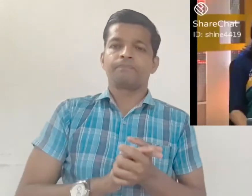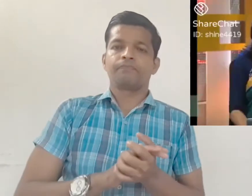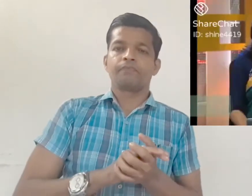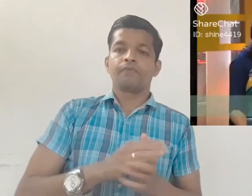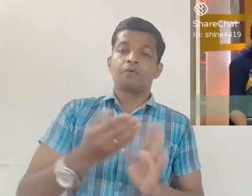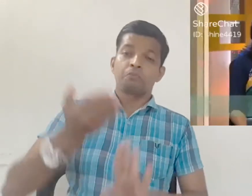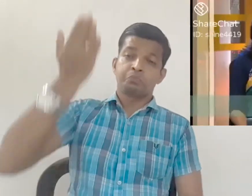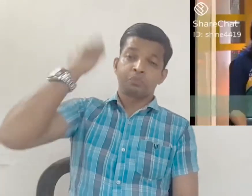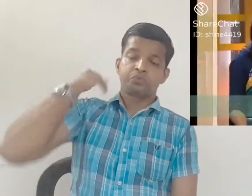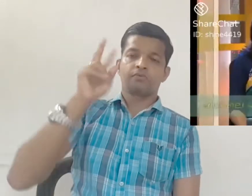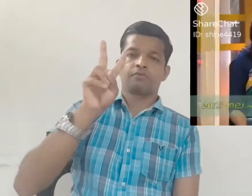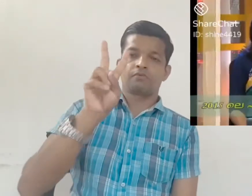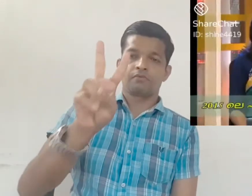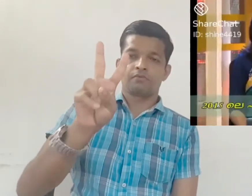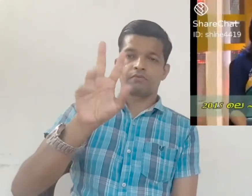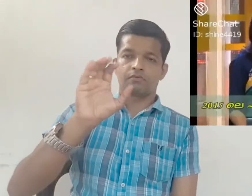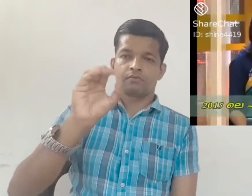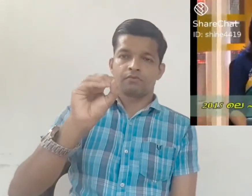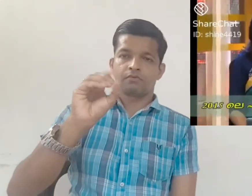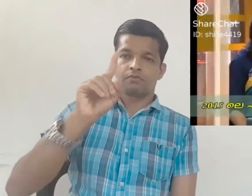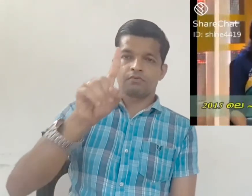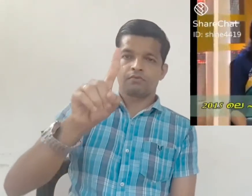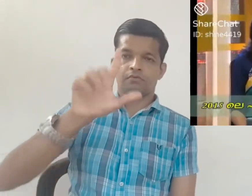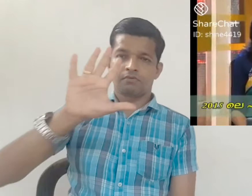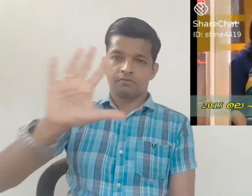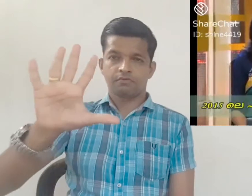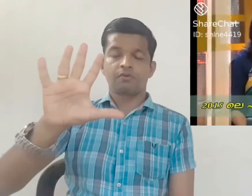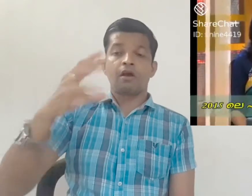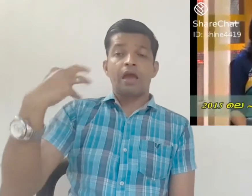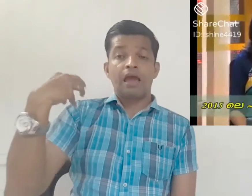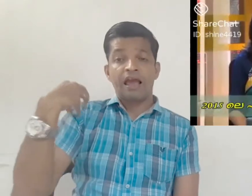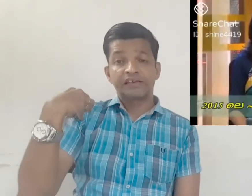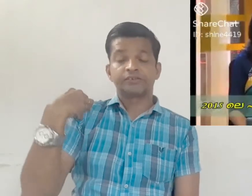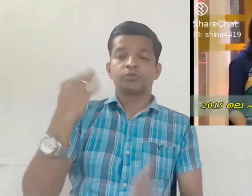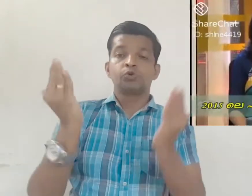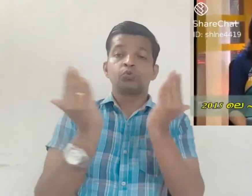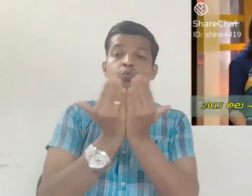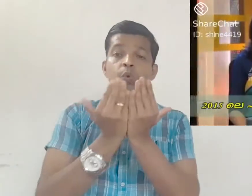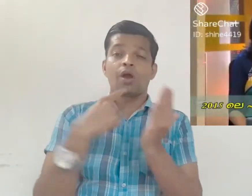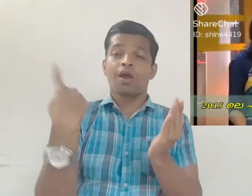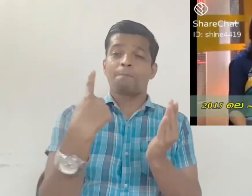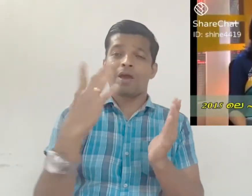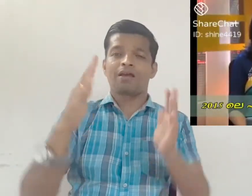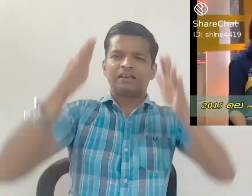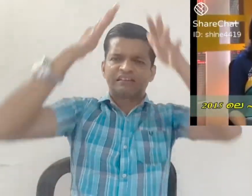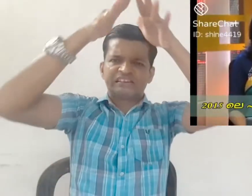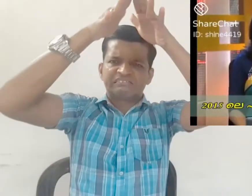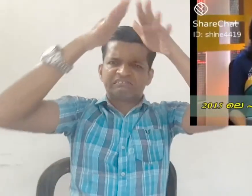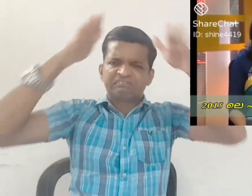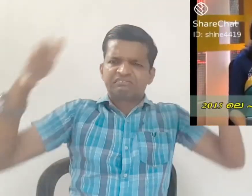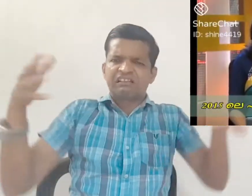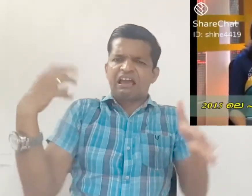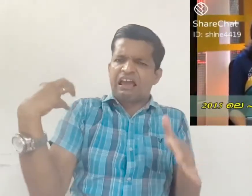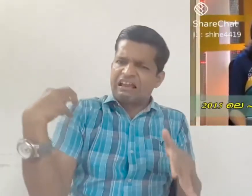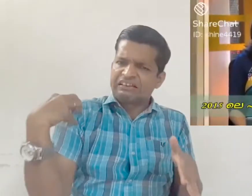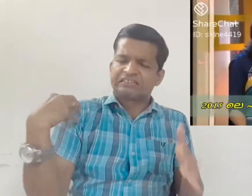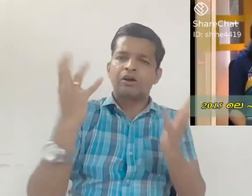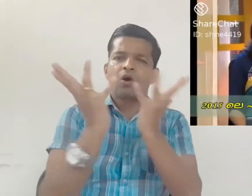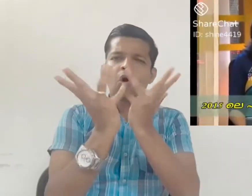വർഷമായി പത്താം ക്ലാസ്സിൽ 100 മേനി വിജയം നേടുന്ന നെയ്യാറ്റിൻകര സർക്കാർ ഹയർ സെക്കൻഡറി സ്കൂളിനോട് അധികൃതരുടെ അവഗണന. 130 വർഷത്തിലധികം